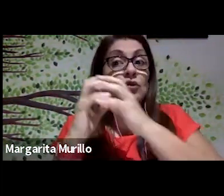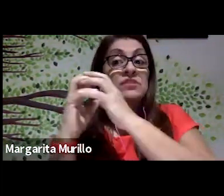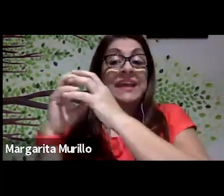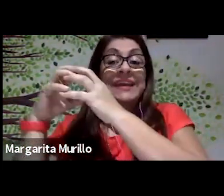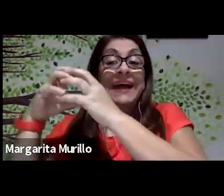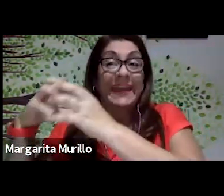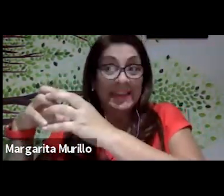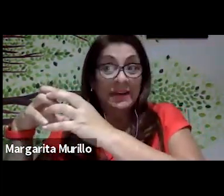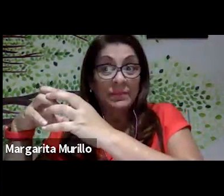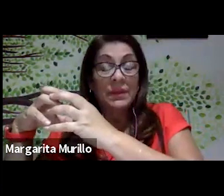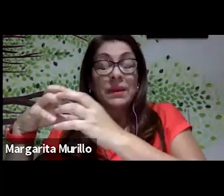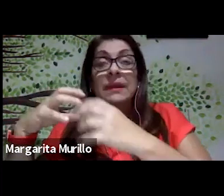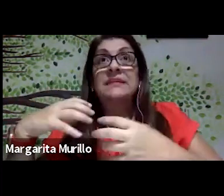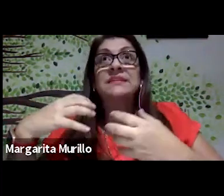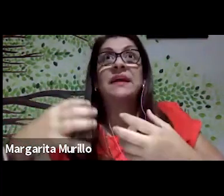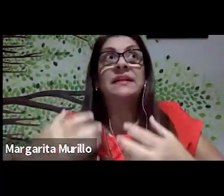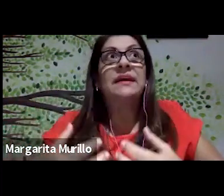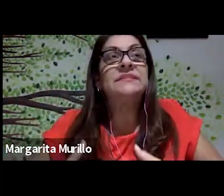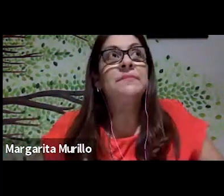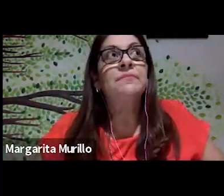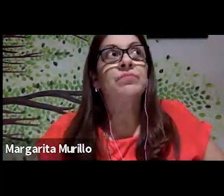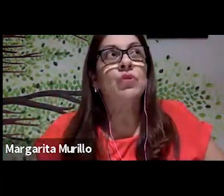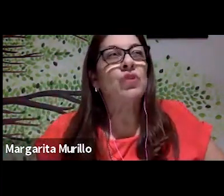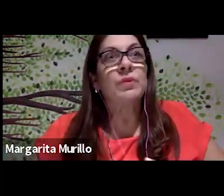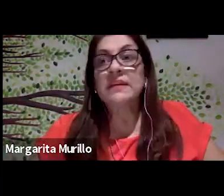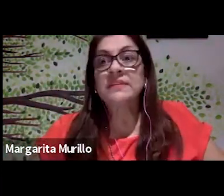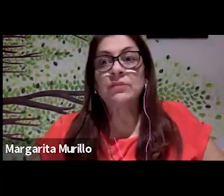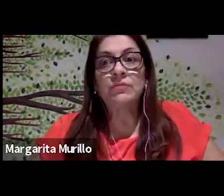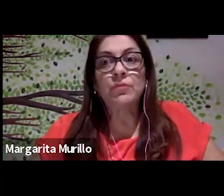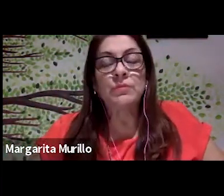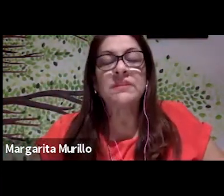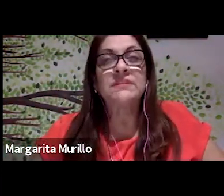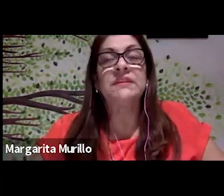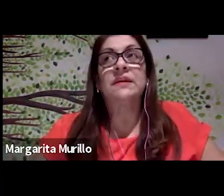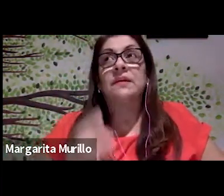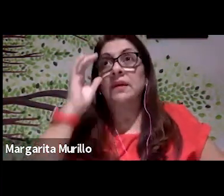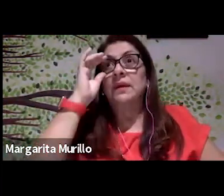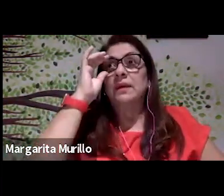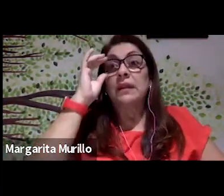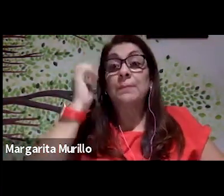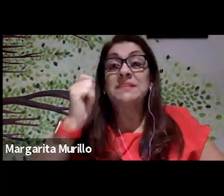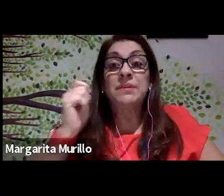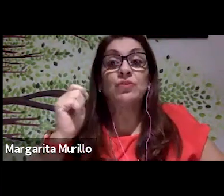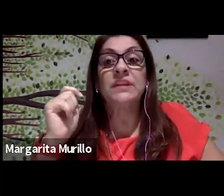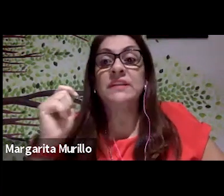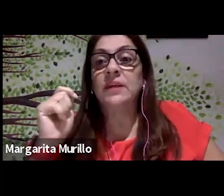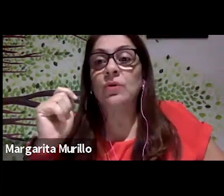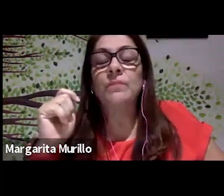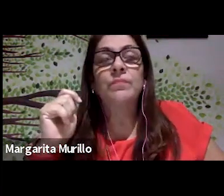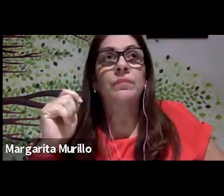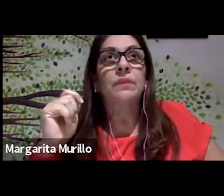este vínculo se enajena que es enajenarse Se los voy a decir de una forma muy sencilla el pensamiento